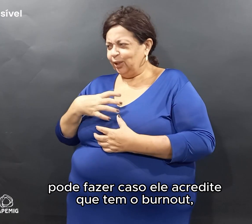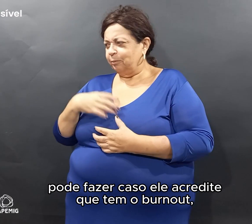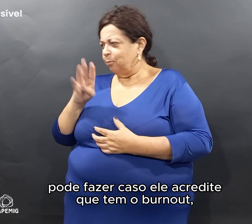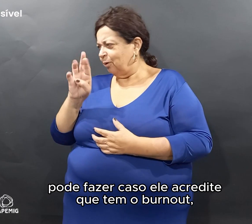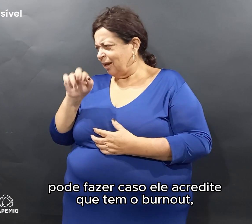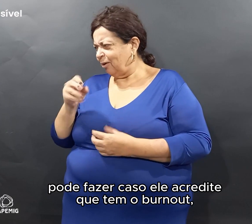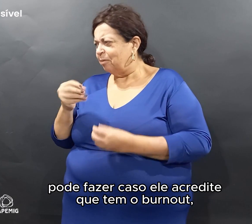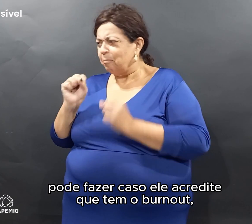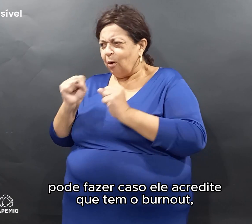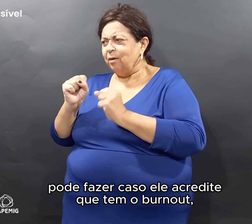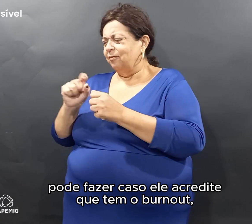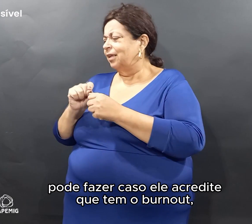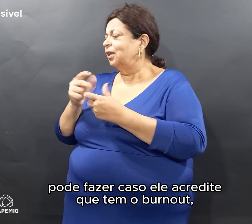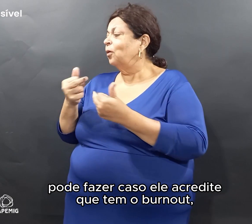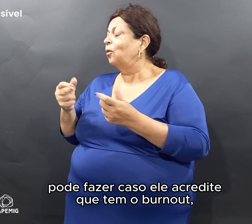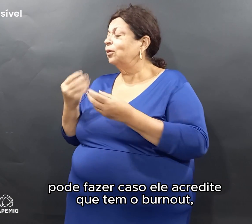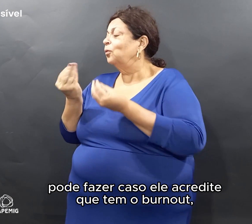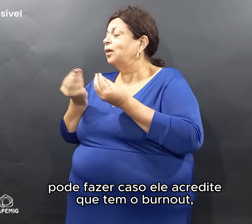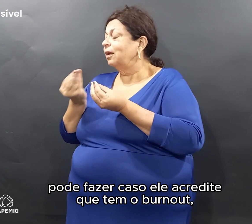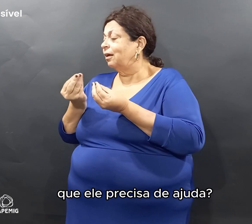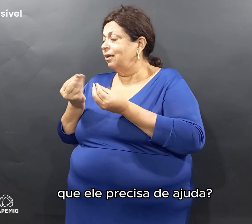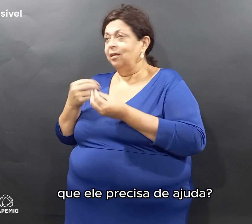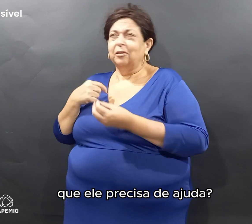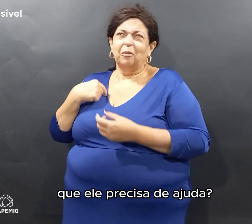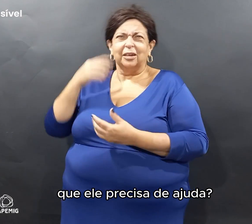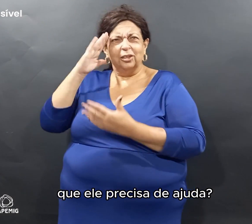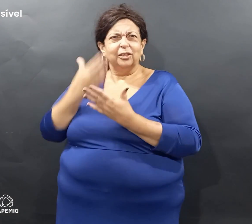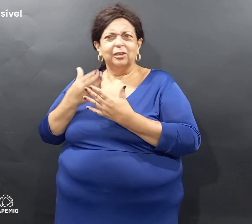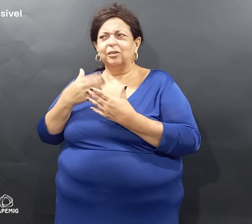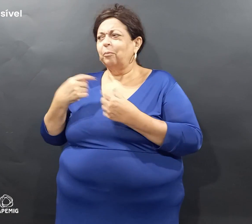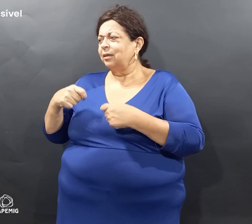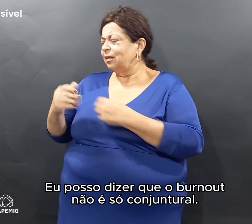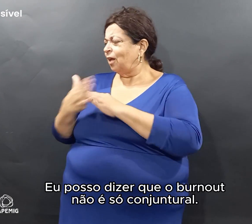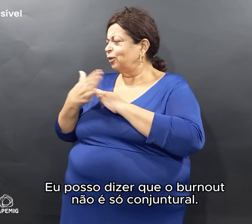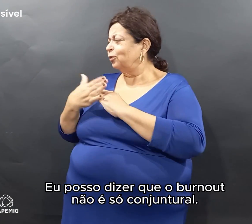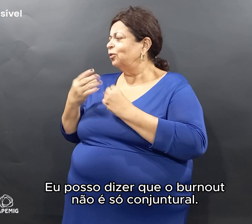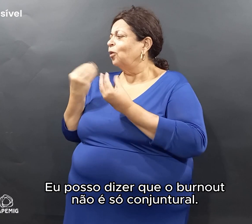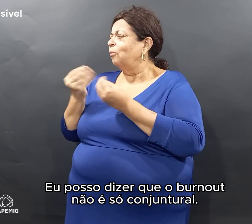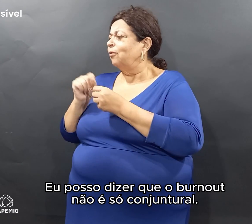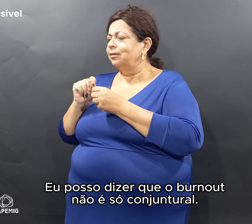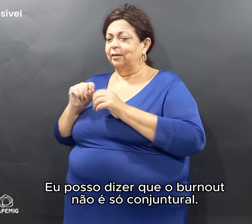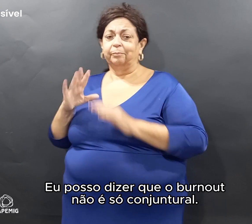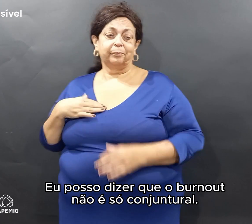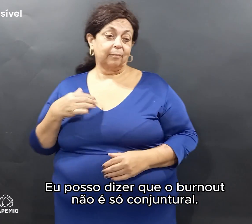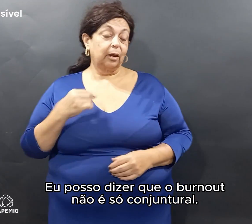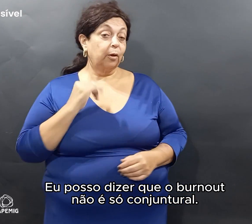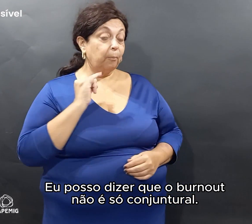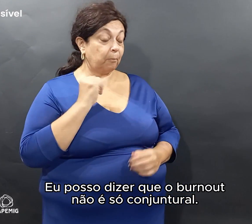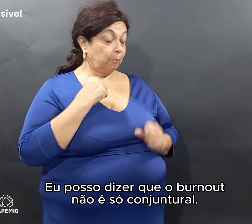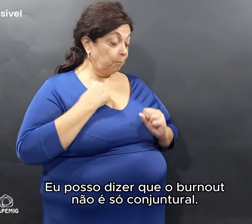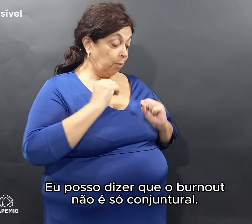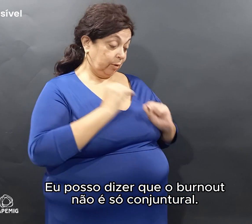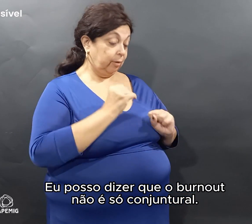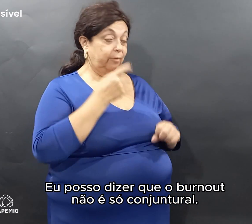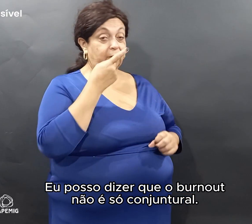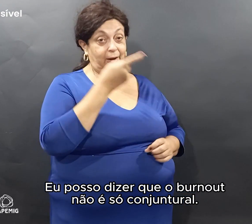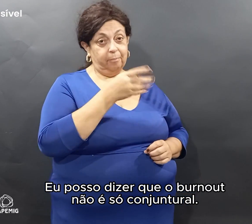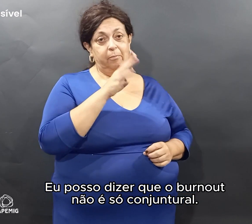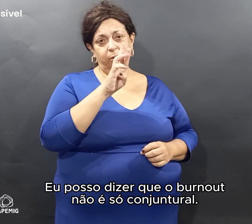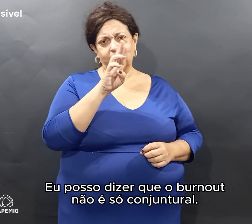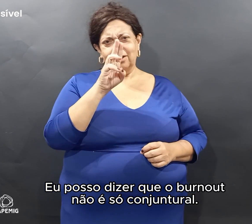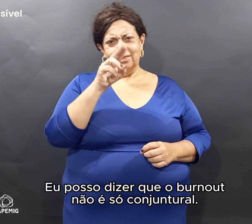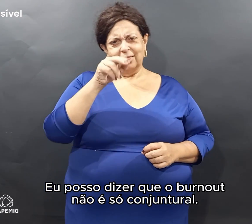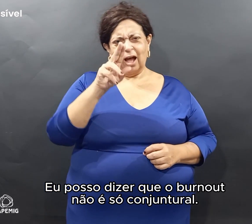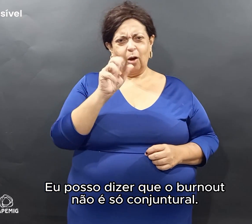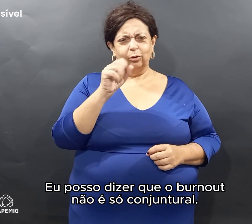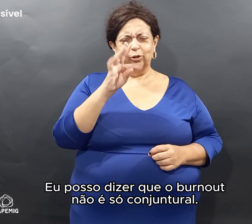fazer caso ele acredite que tem o burnout, que ele precisa de ajuda? Eu posso dizer que o burnout não